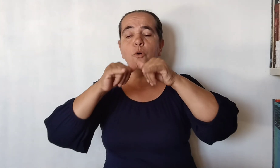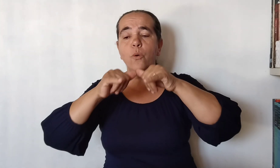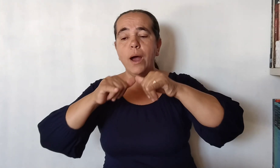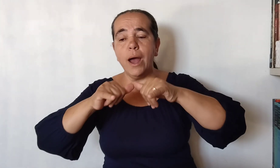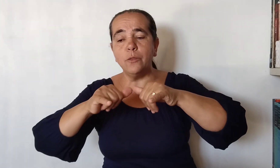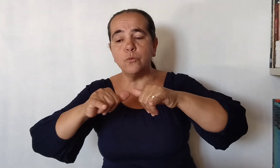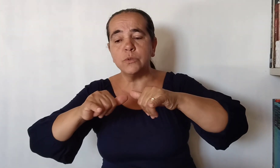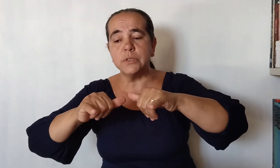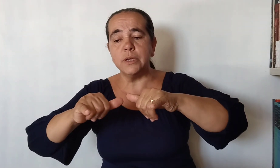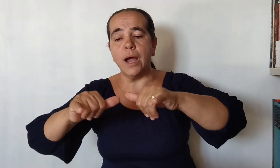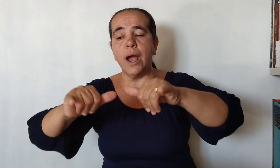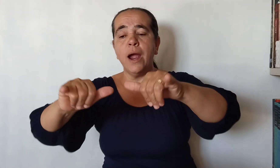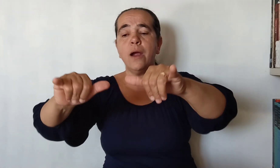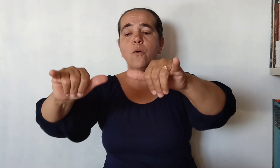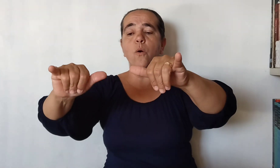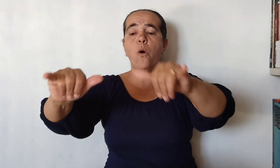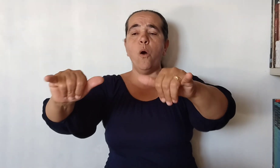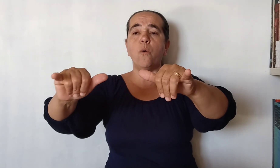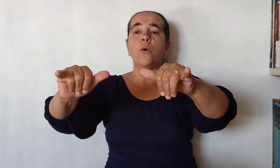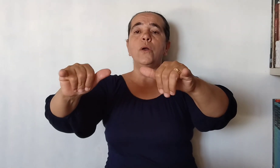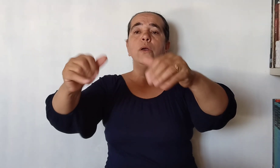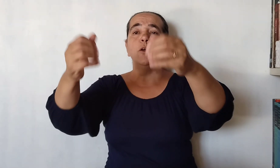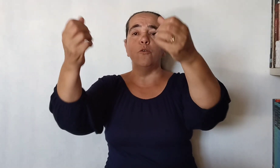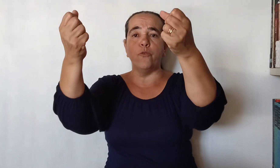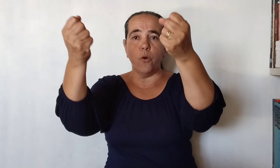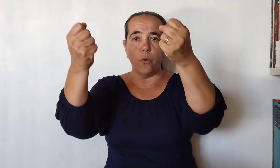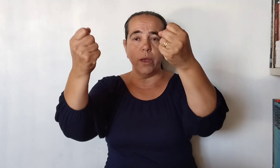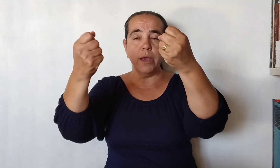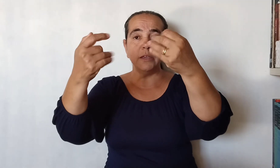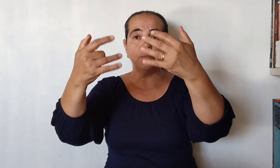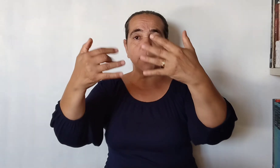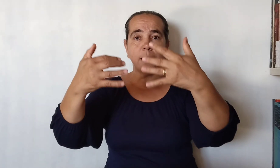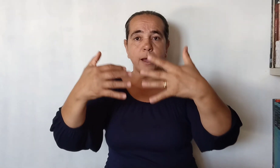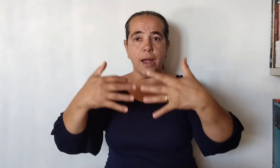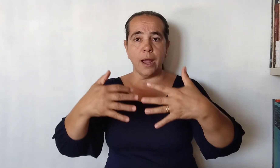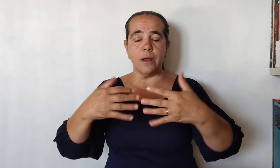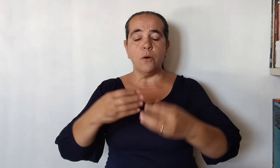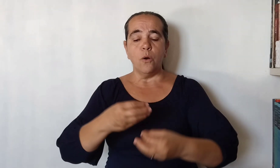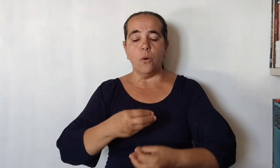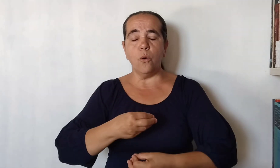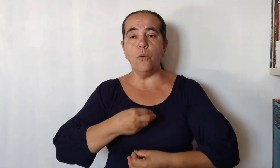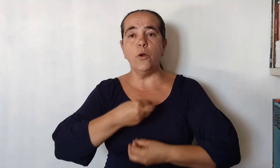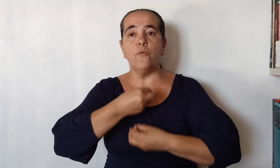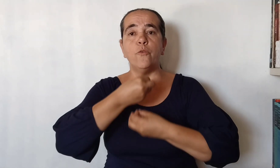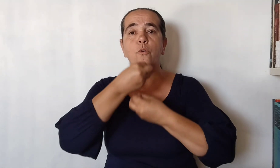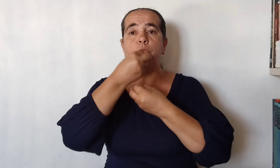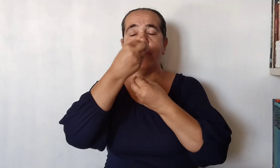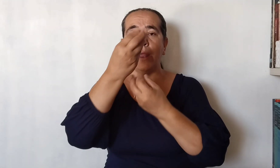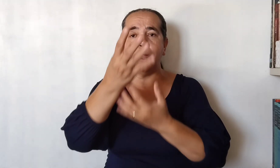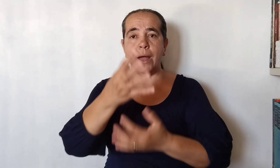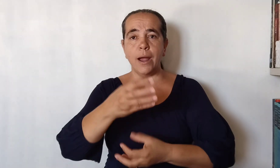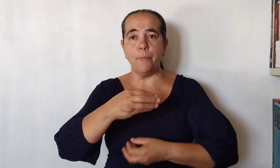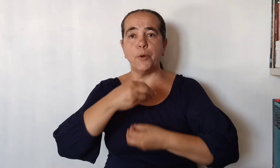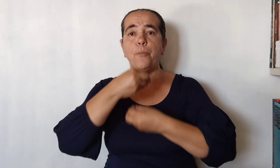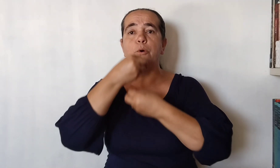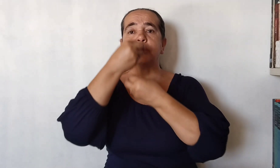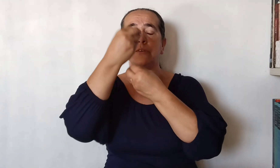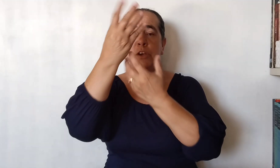vou anunciar, ou eu vou explicar, ou eu vou falar. Propôs, tá